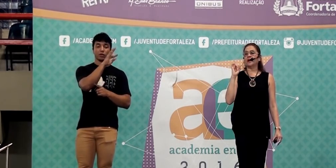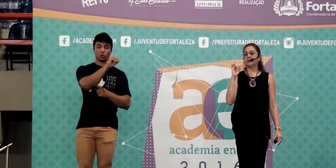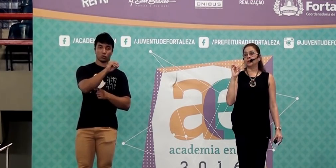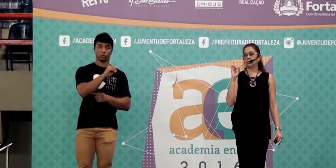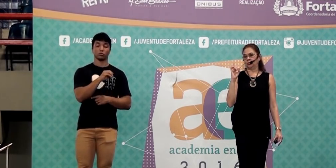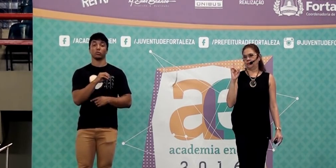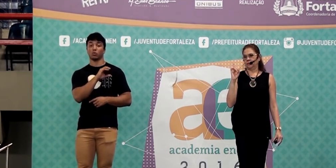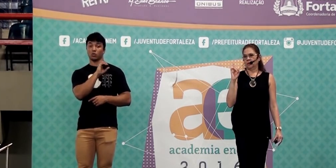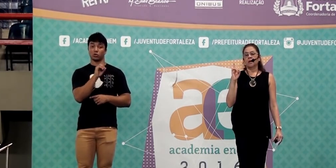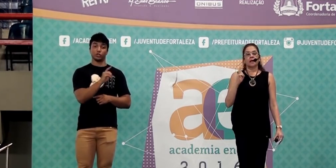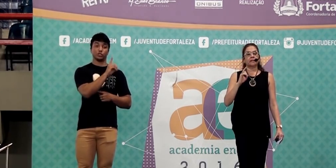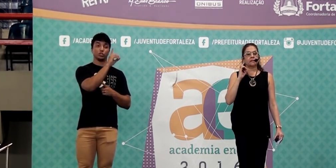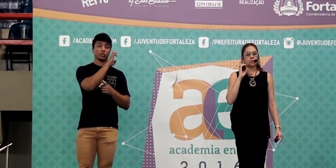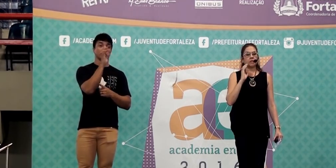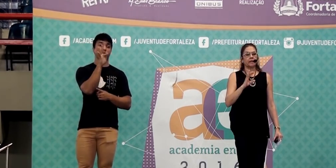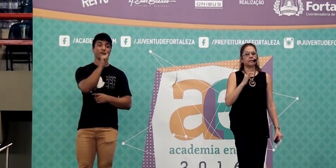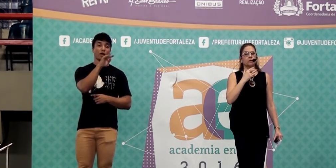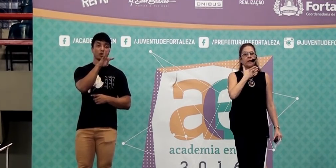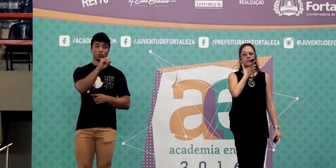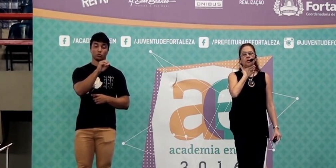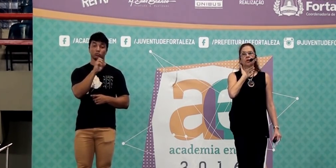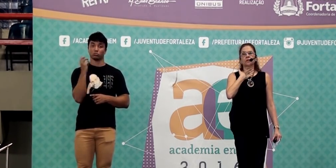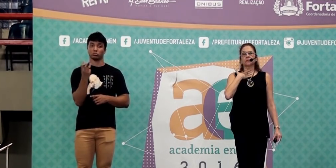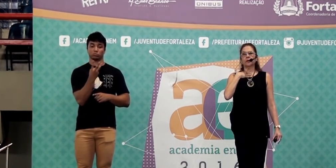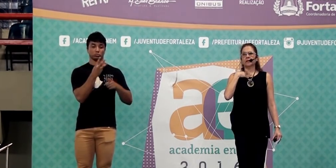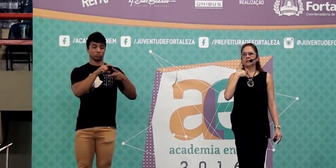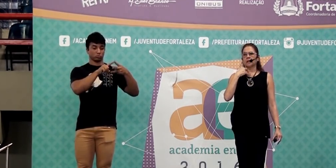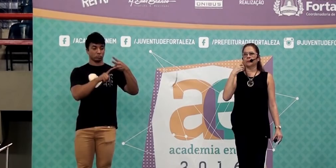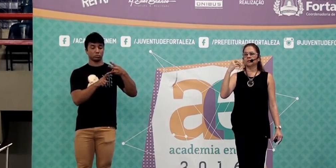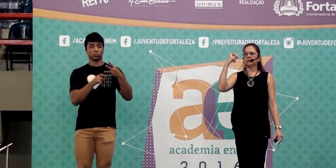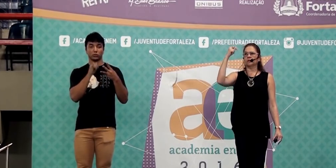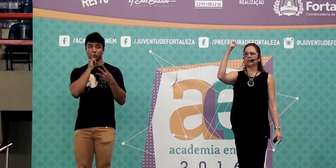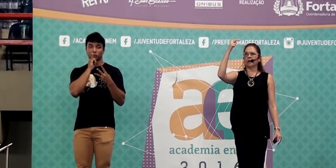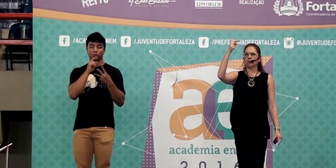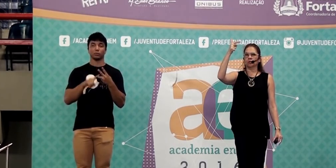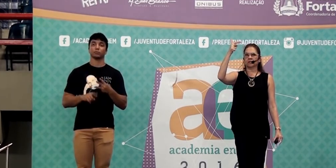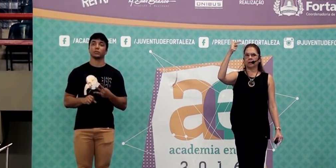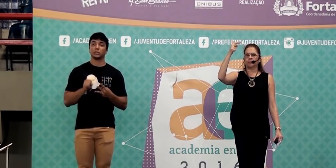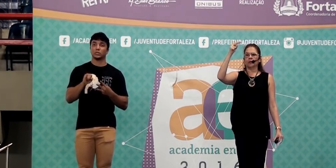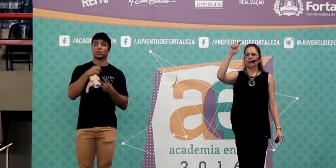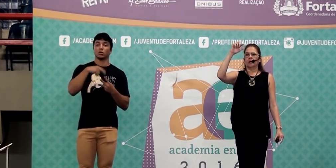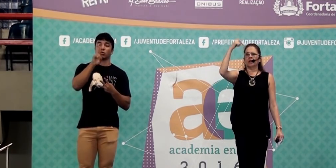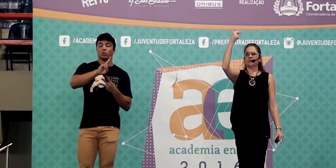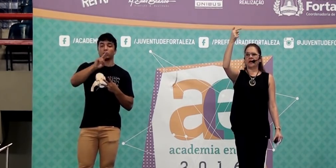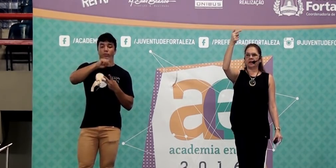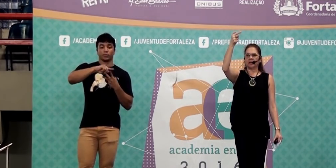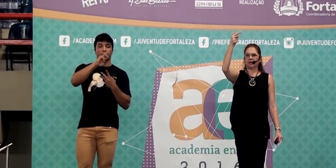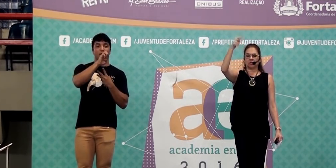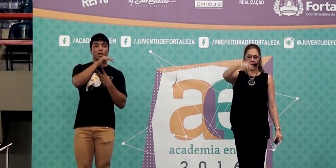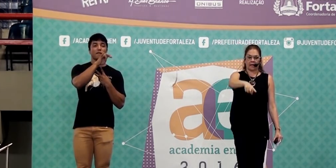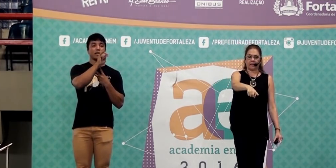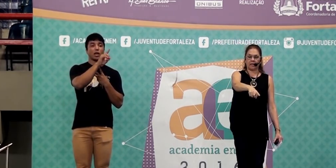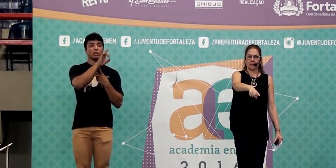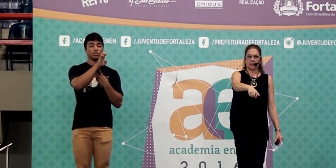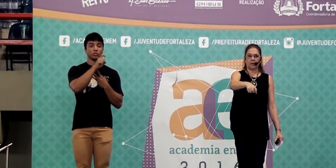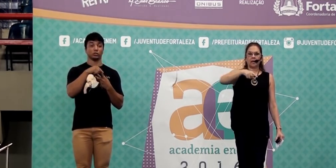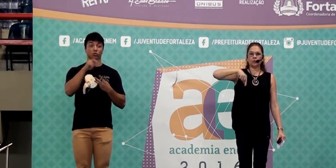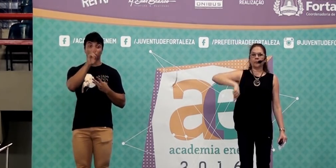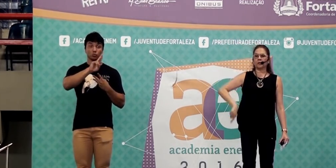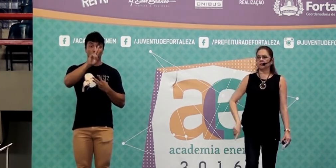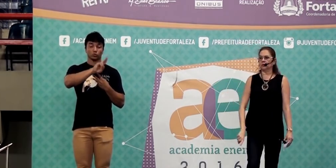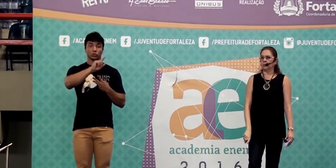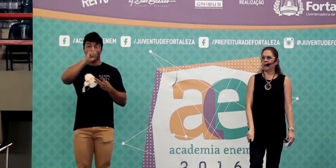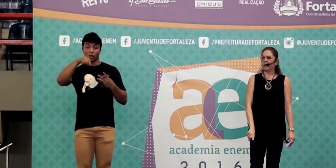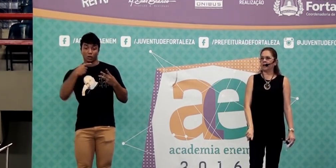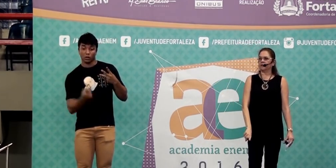de fato. Esses 3 conectores, por exemplo, se você usa em verdade aqui, lá